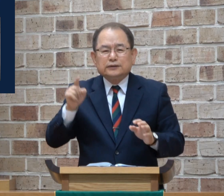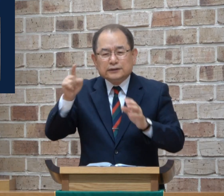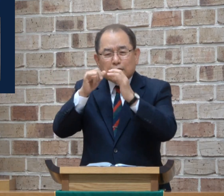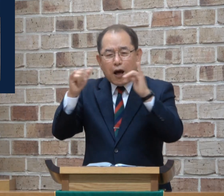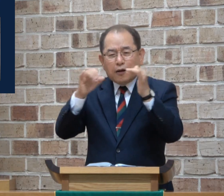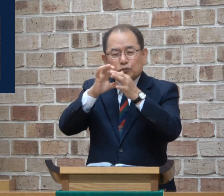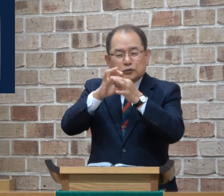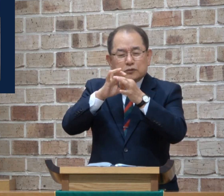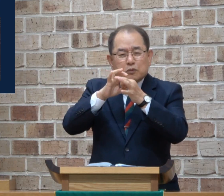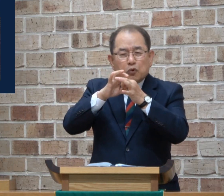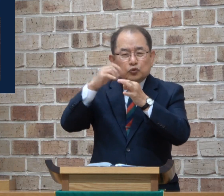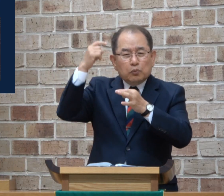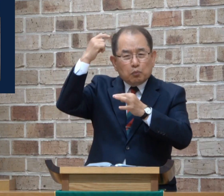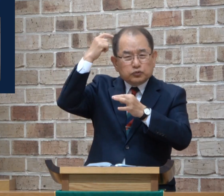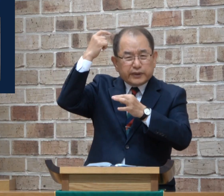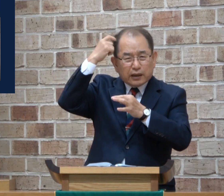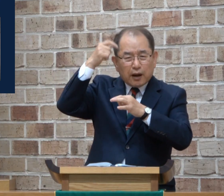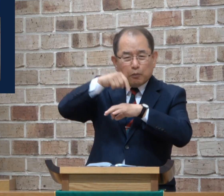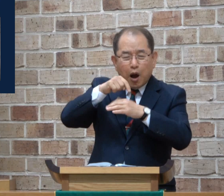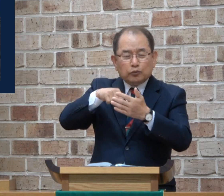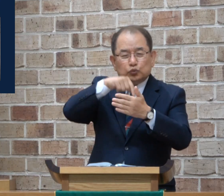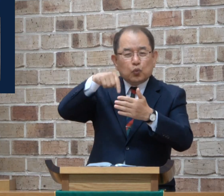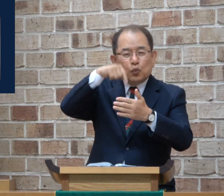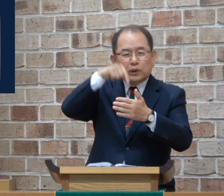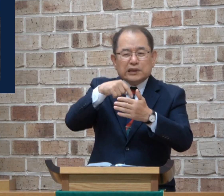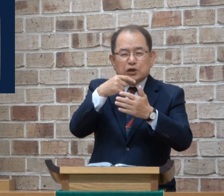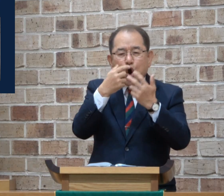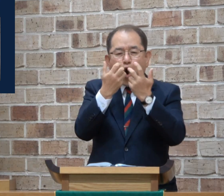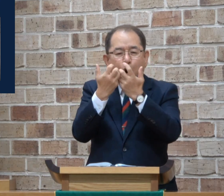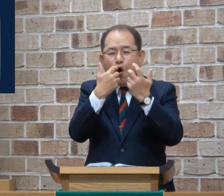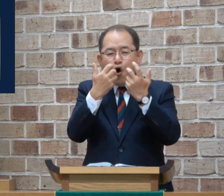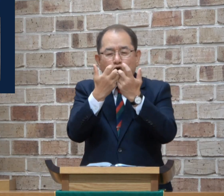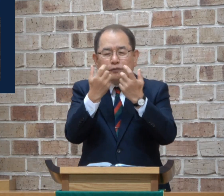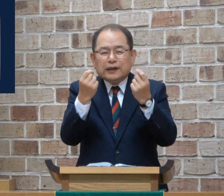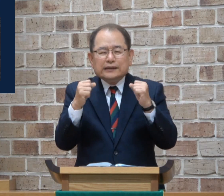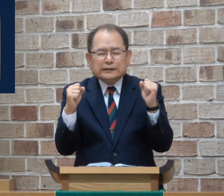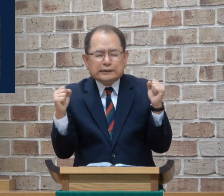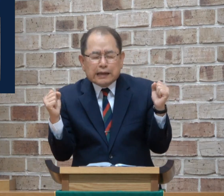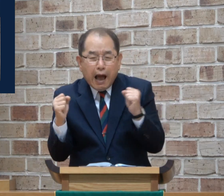생각과 마음속은 얼음처럼 차갑습니다. 뜨거움이 없습니다.